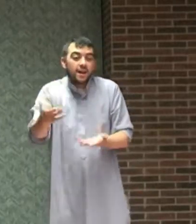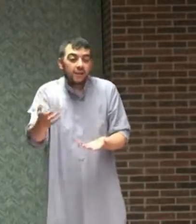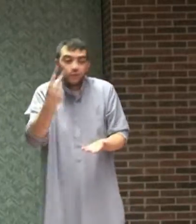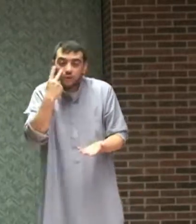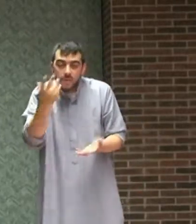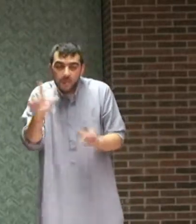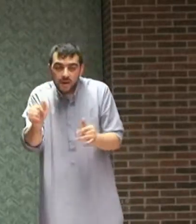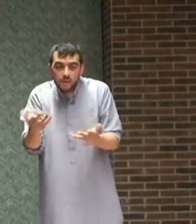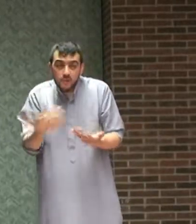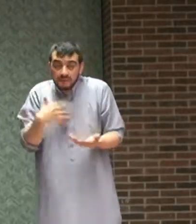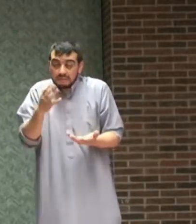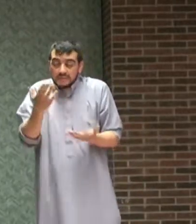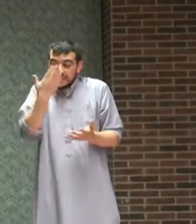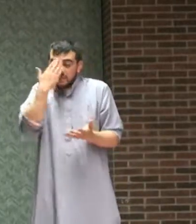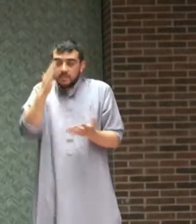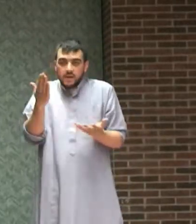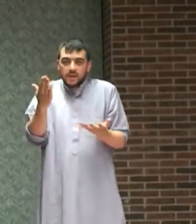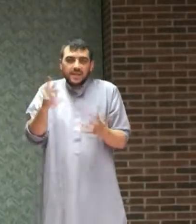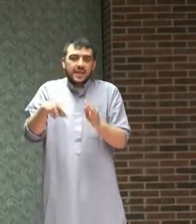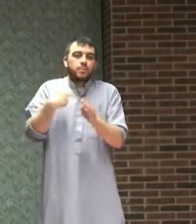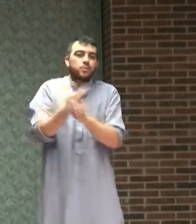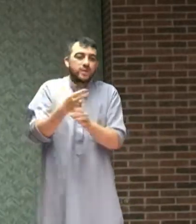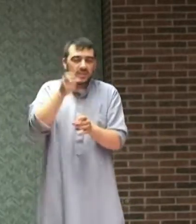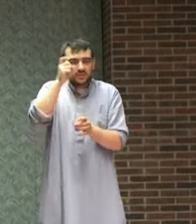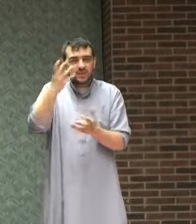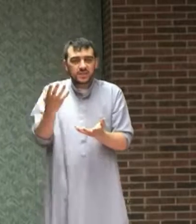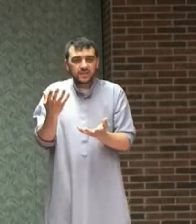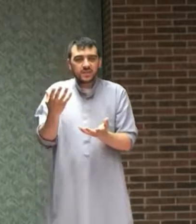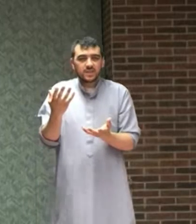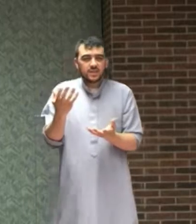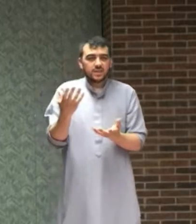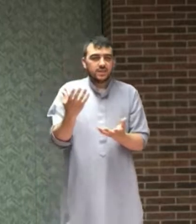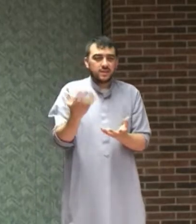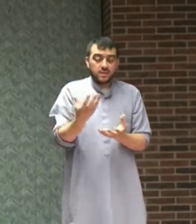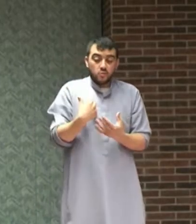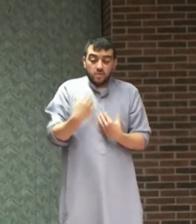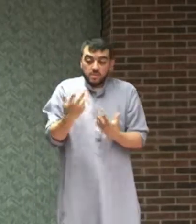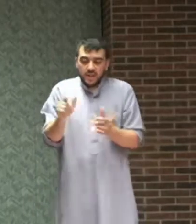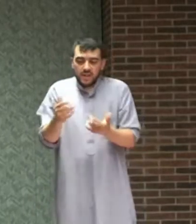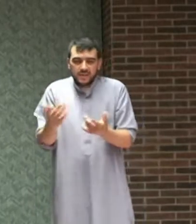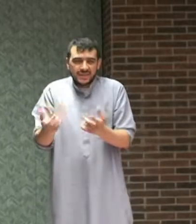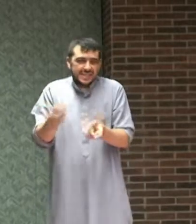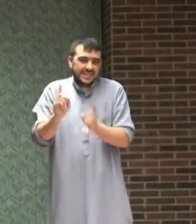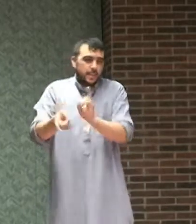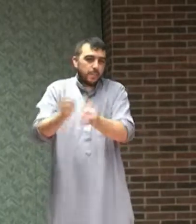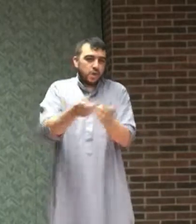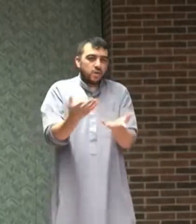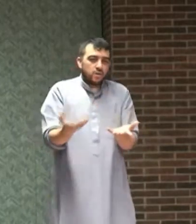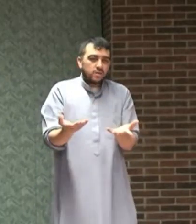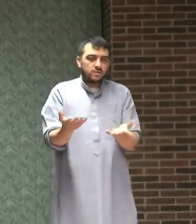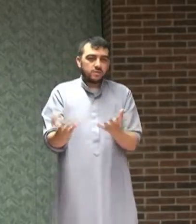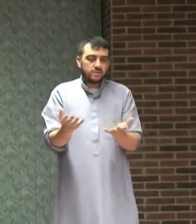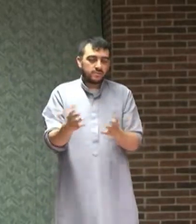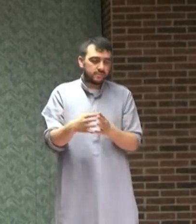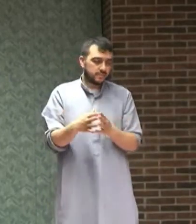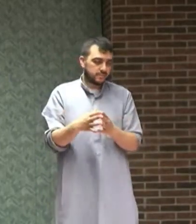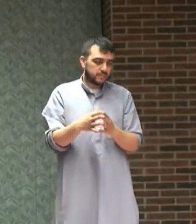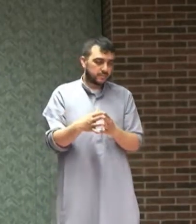question telle que celle-ci. Ceci dit, bien sûr, il est évident, et vous savez